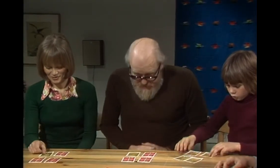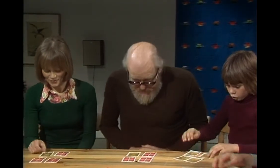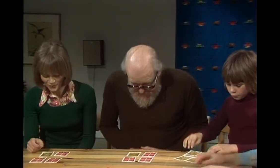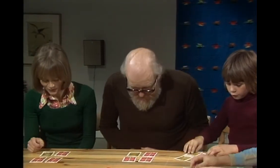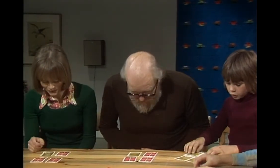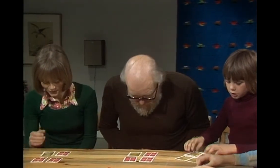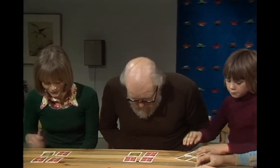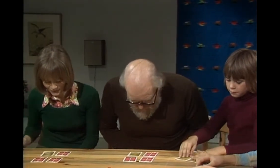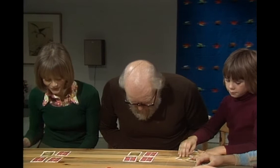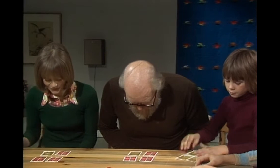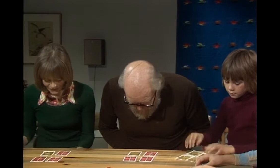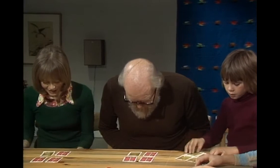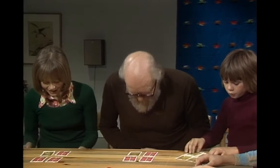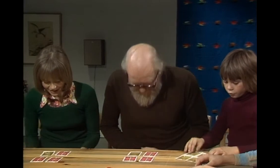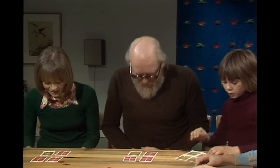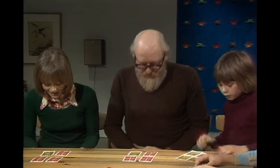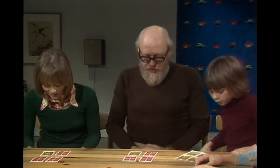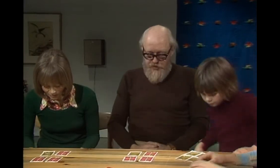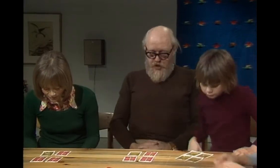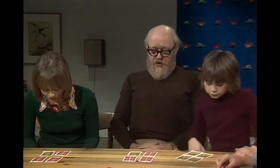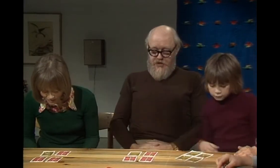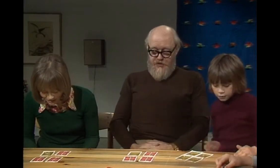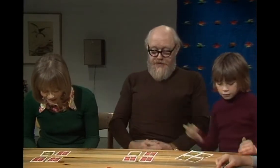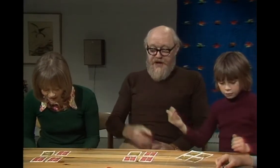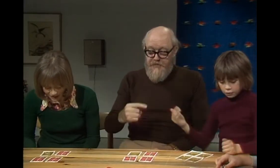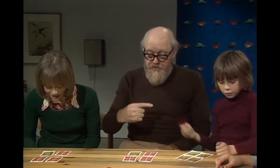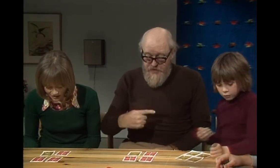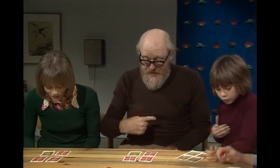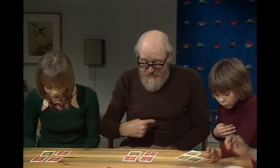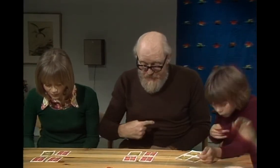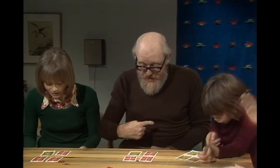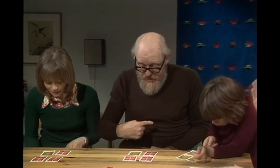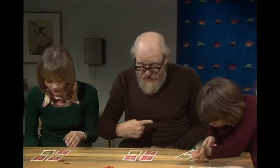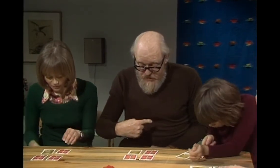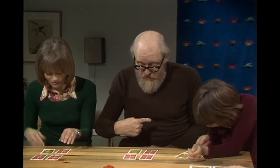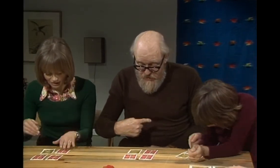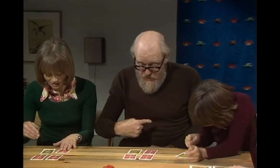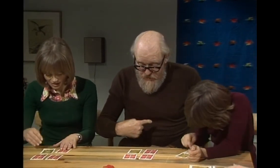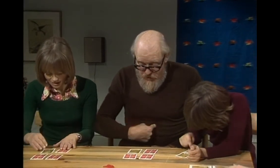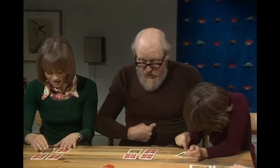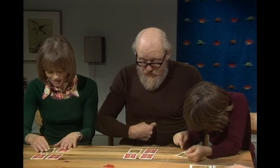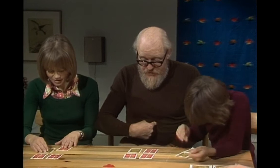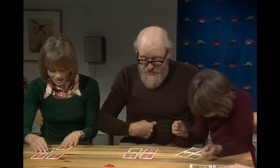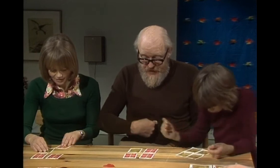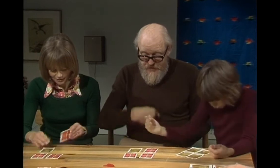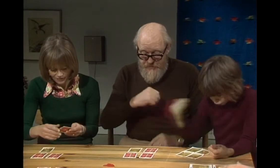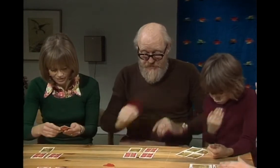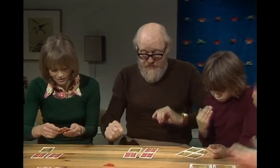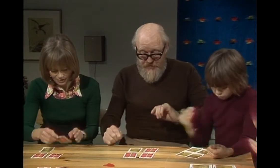ut. Jag står det där. Och jag, då pekar jag på mig själv. Jag, säger jag då. Det var ju väldigt